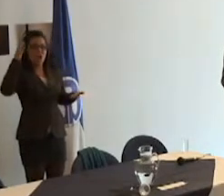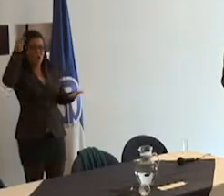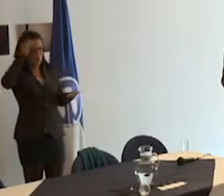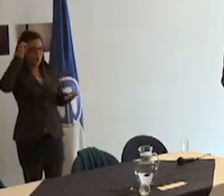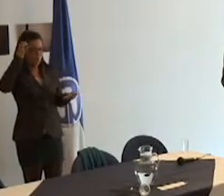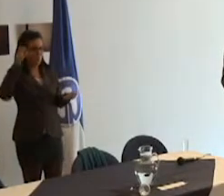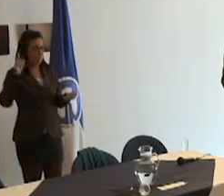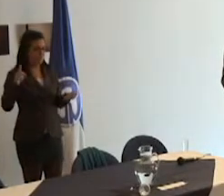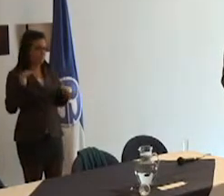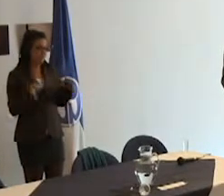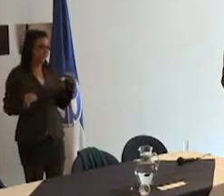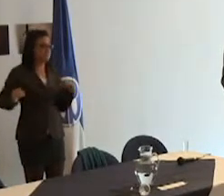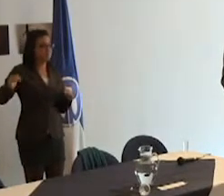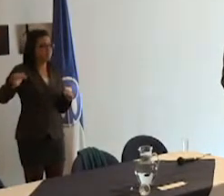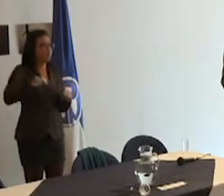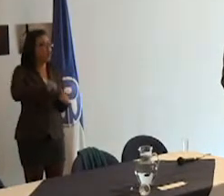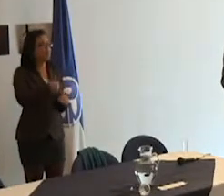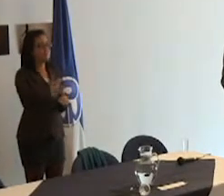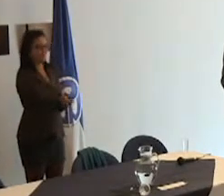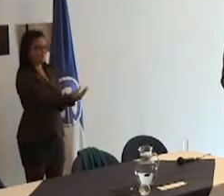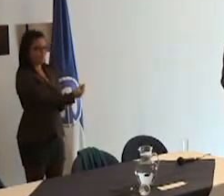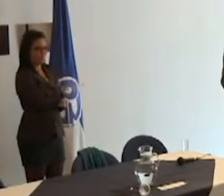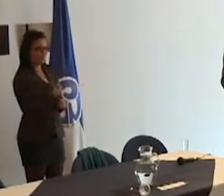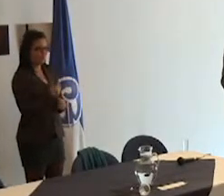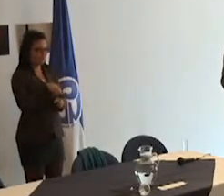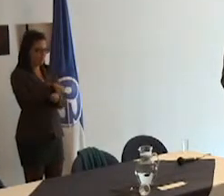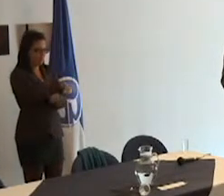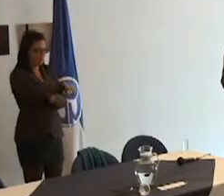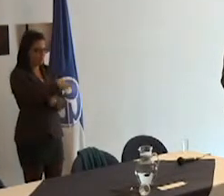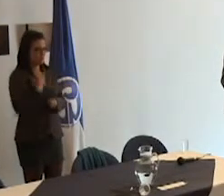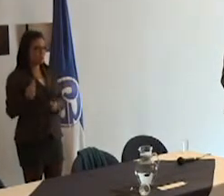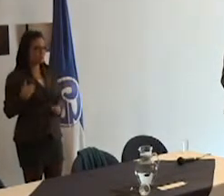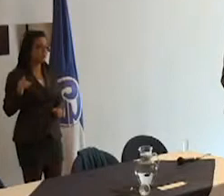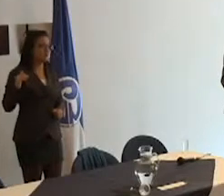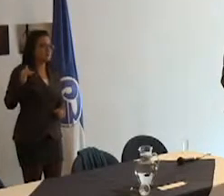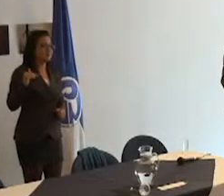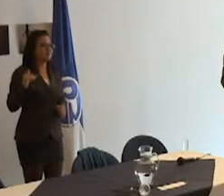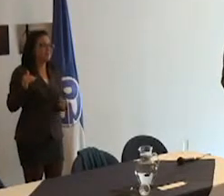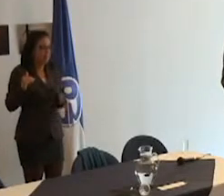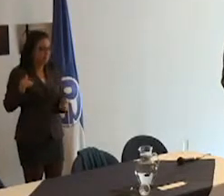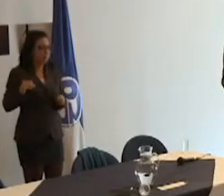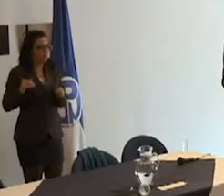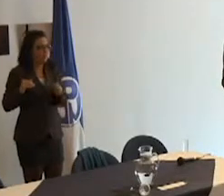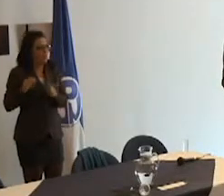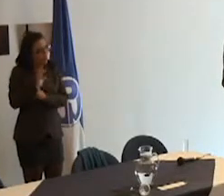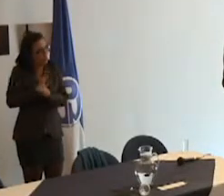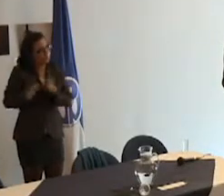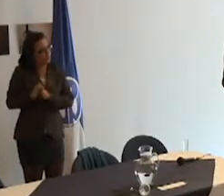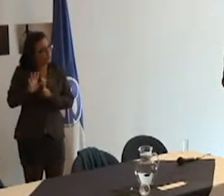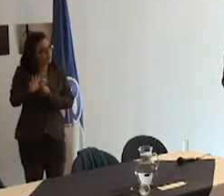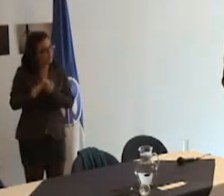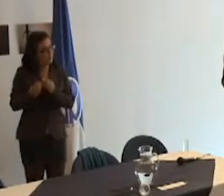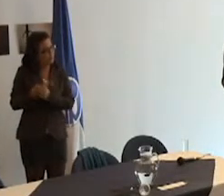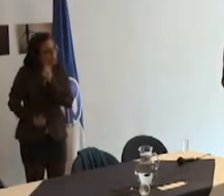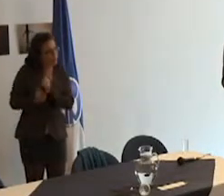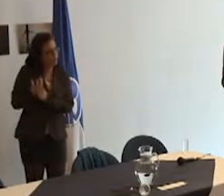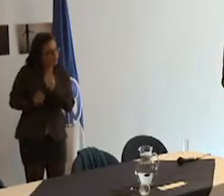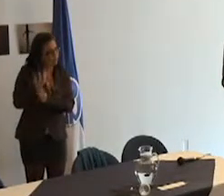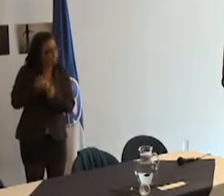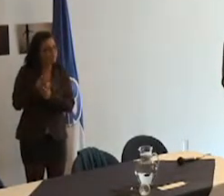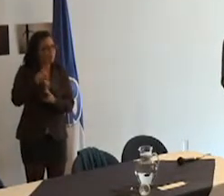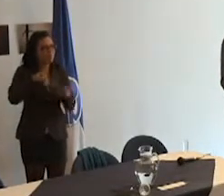solo frente al dominio sobre otros grupos poblacionales, sino con respecto a las formas culturales de producción y circulación